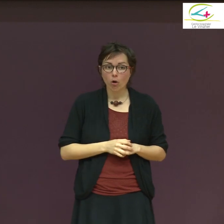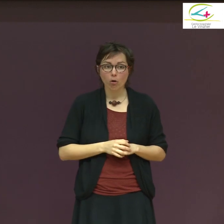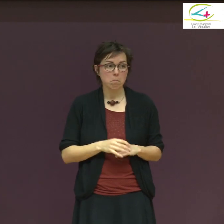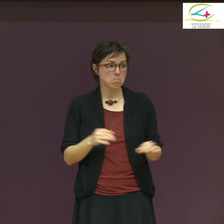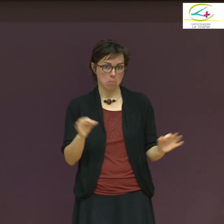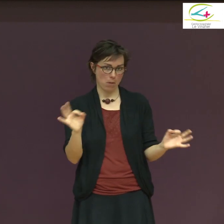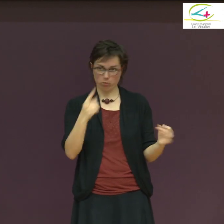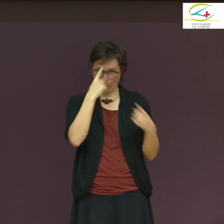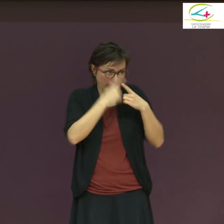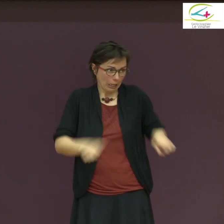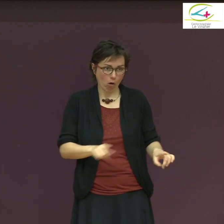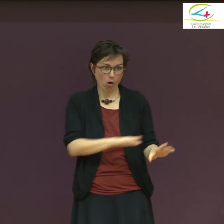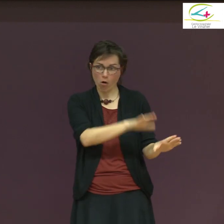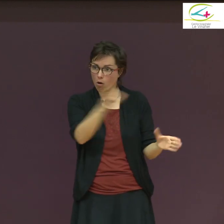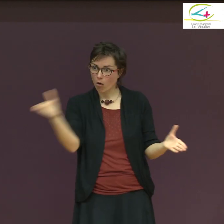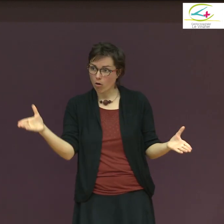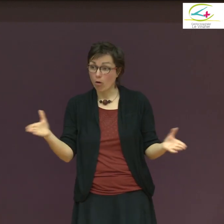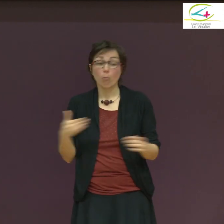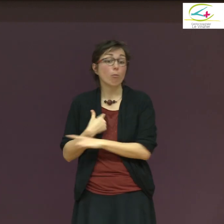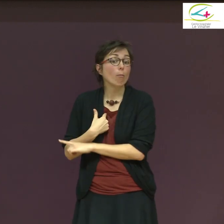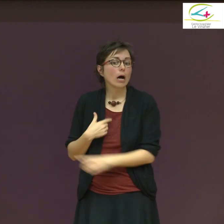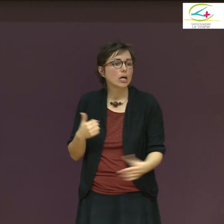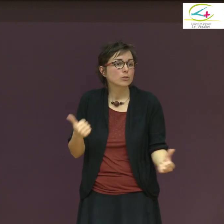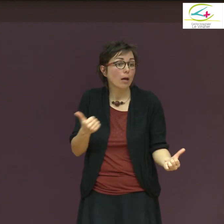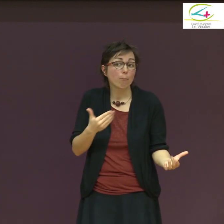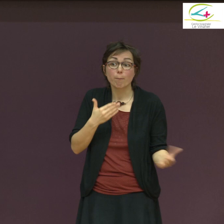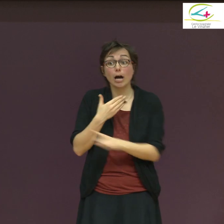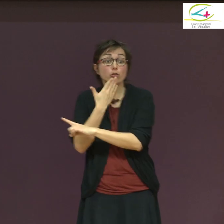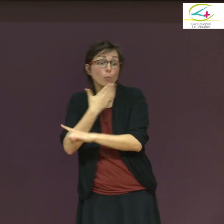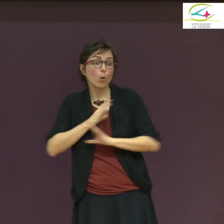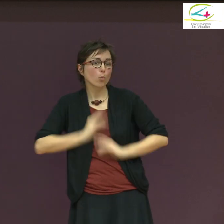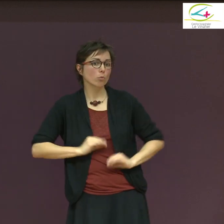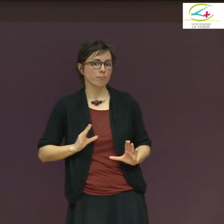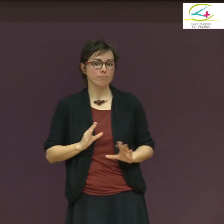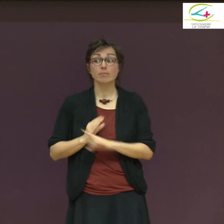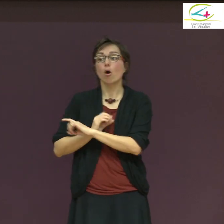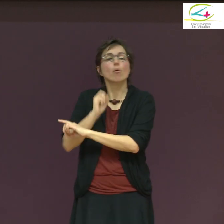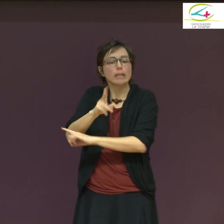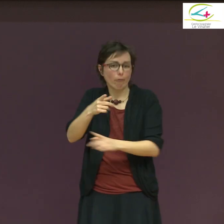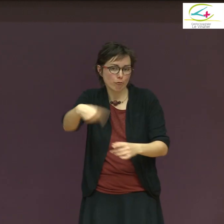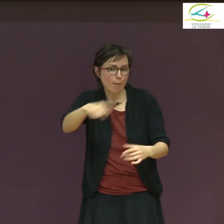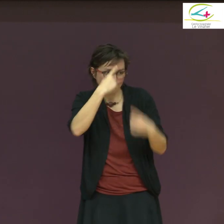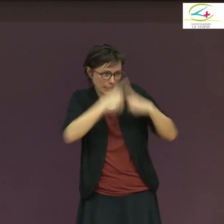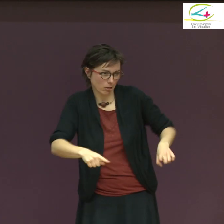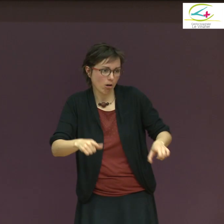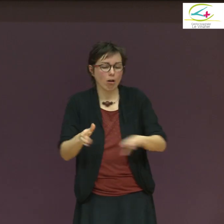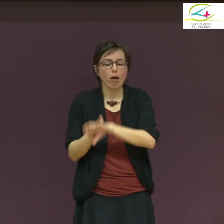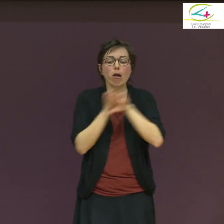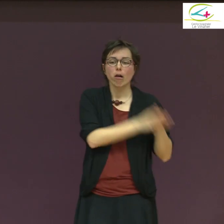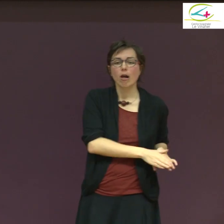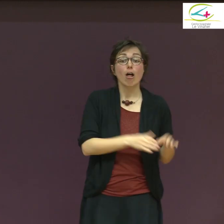Personne n'est d'accord. Bon, bah, c'est génial. C'est rassurant. Alors, on peut faire quoi? Parce que puisque vous la jouez comme ça.